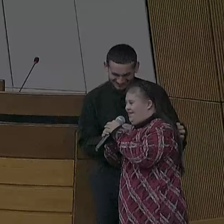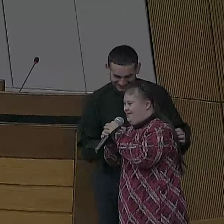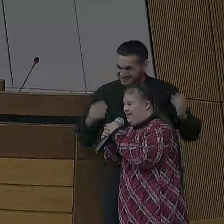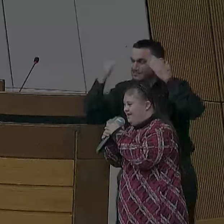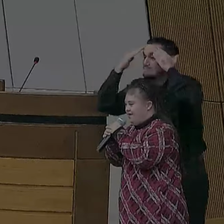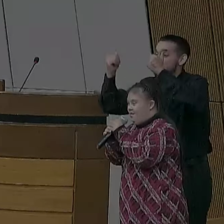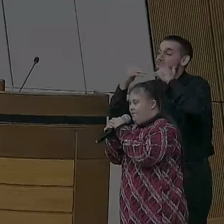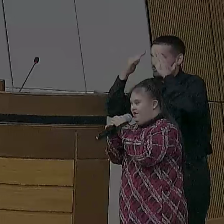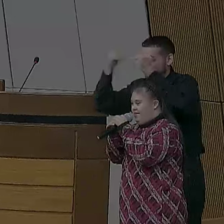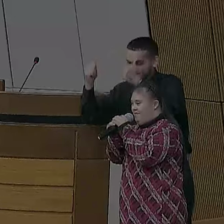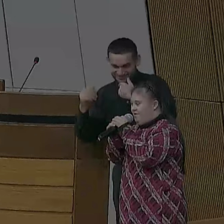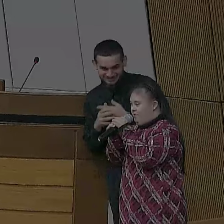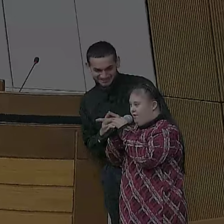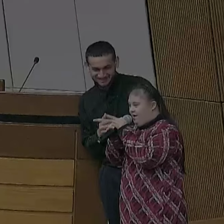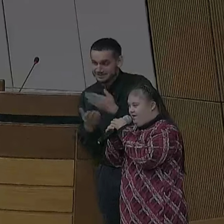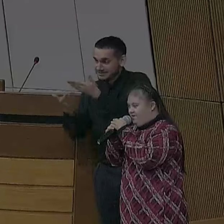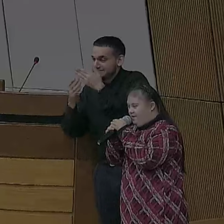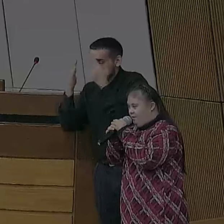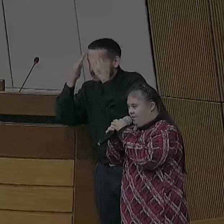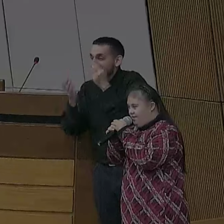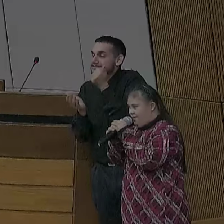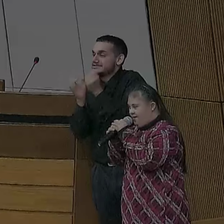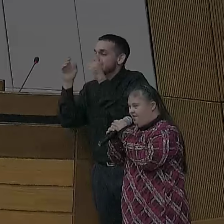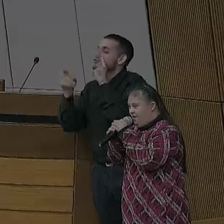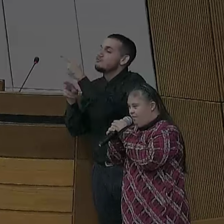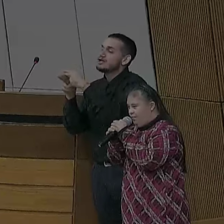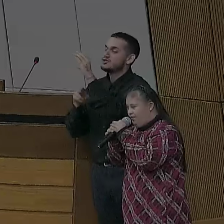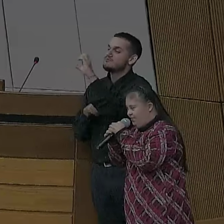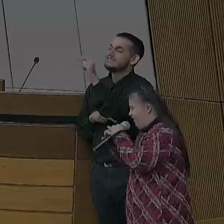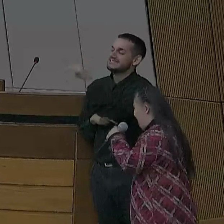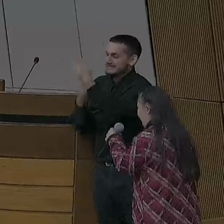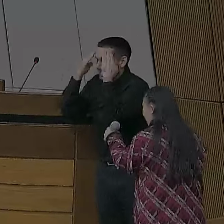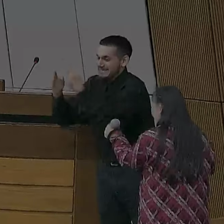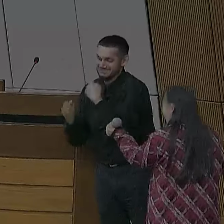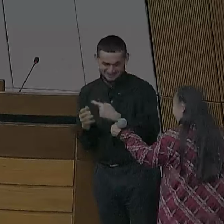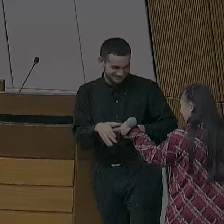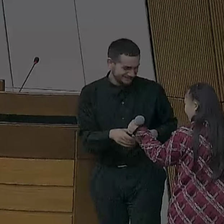Muchas gracias por recibirme allá, César Martínez. Te quiero mucho.